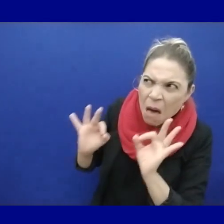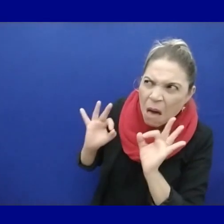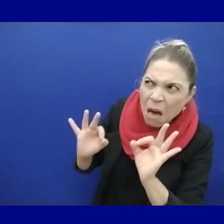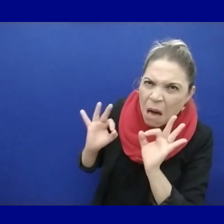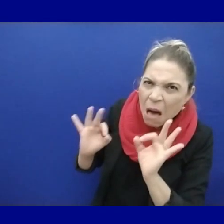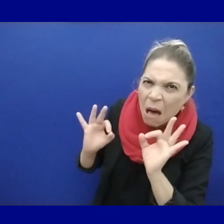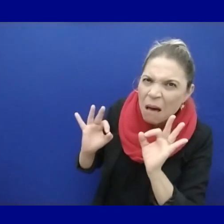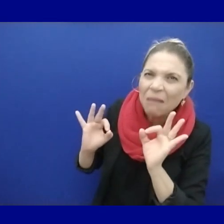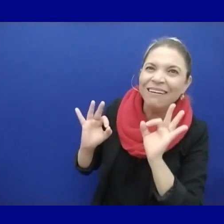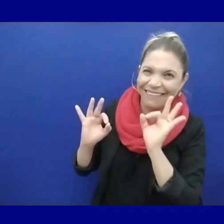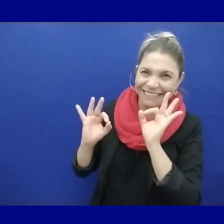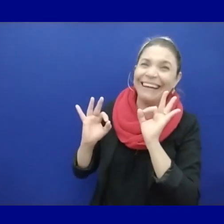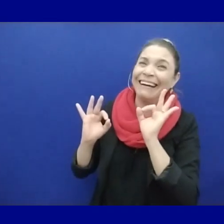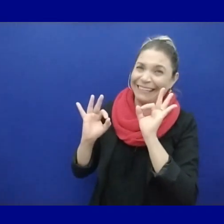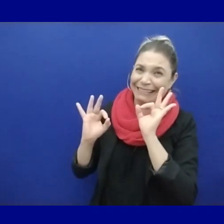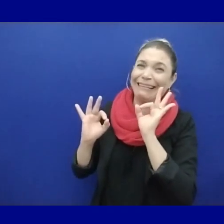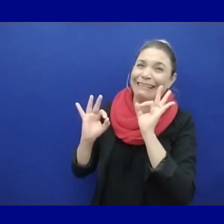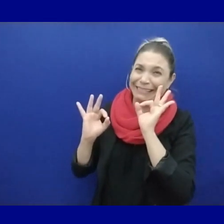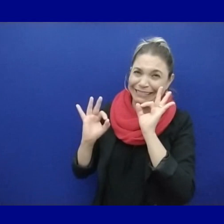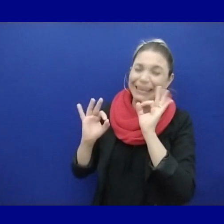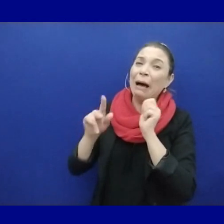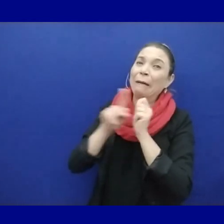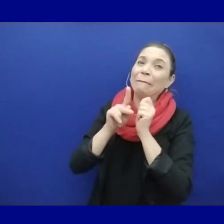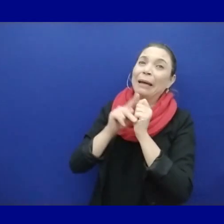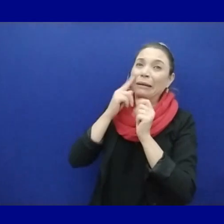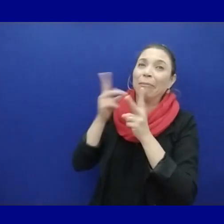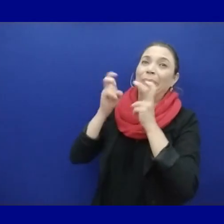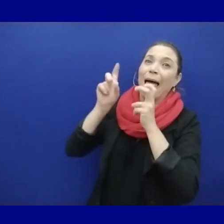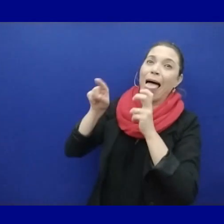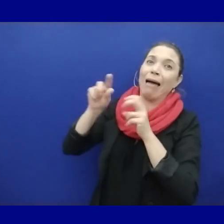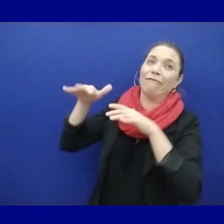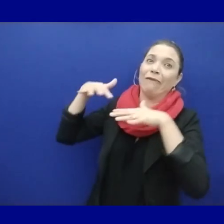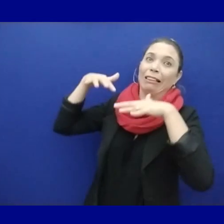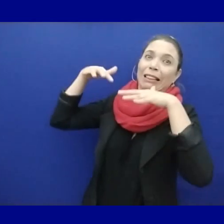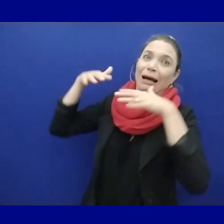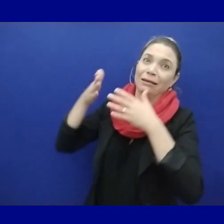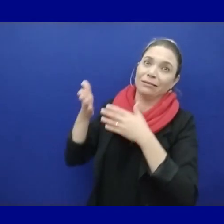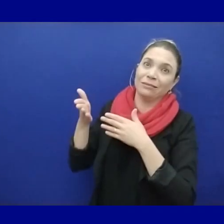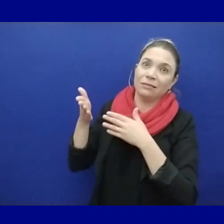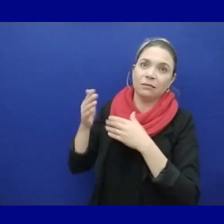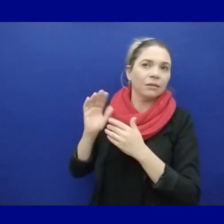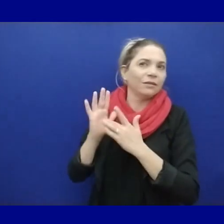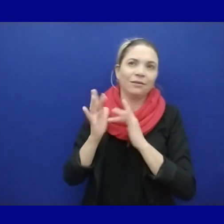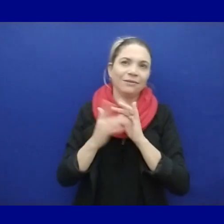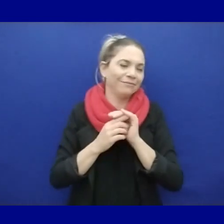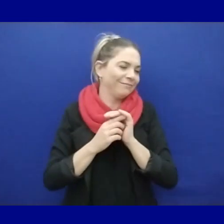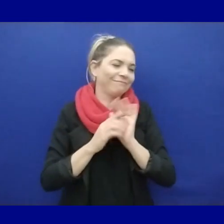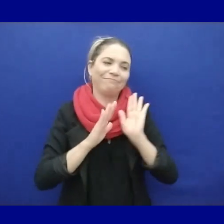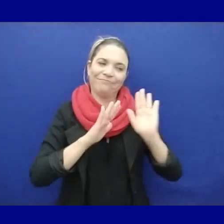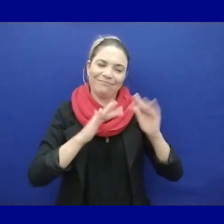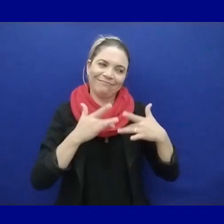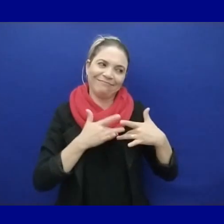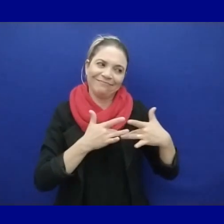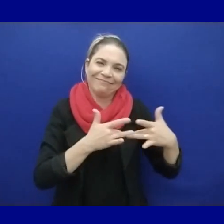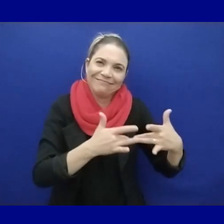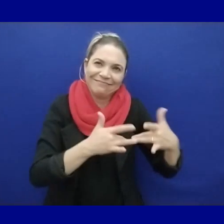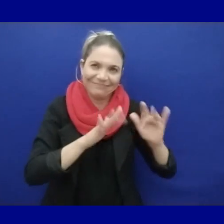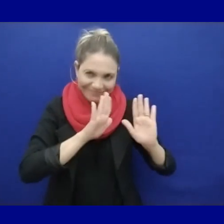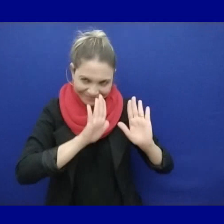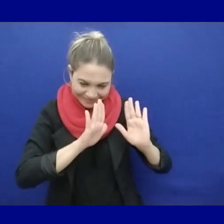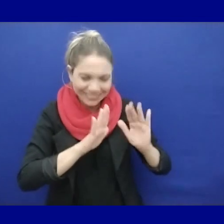que é o Senhor. Eu tenho medo, parece ser um fantasma. Jesus se compadeceu de Pedro e